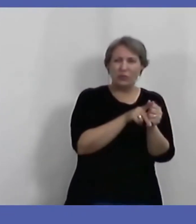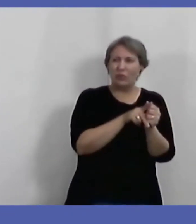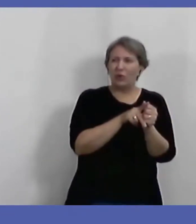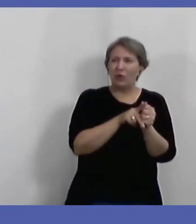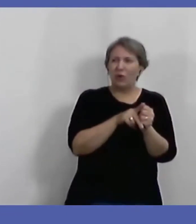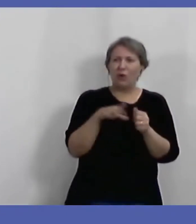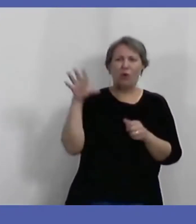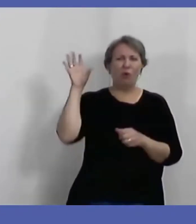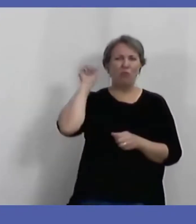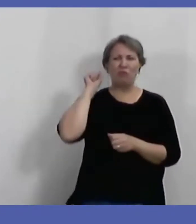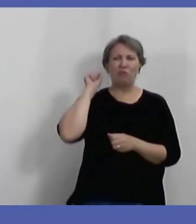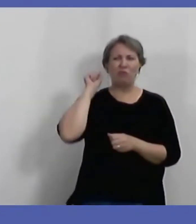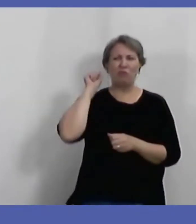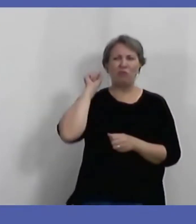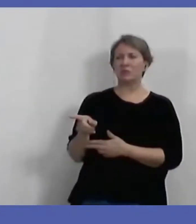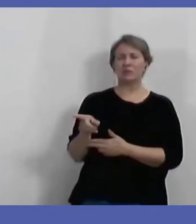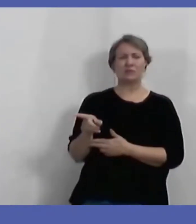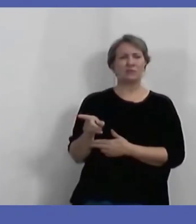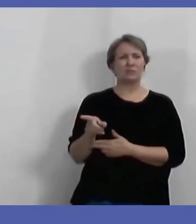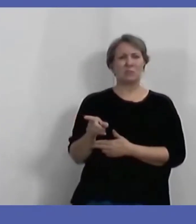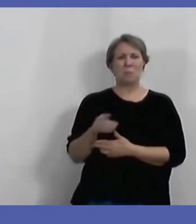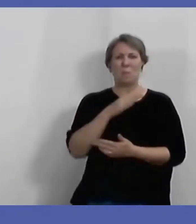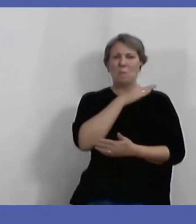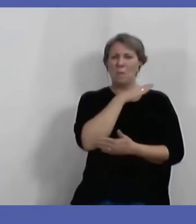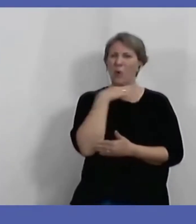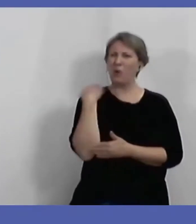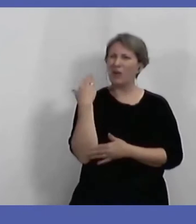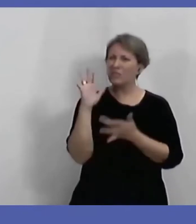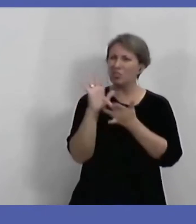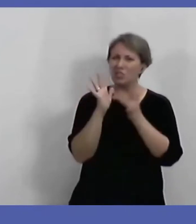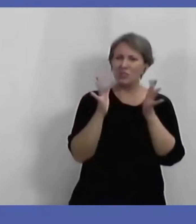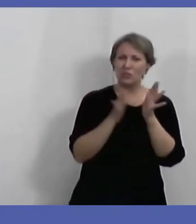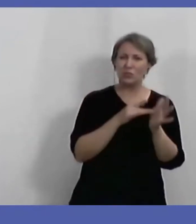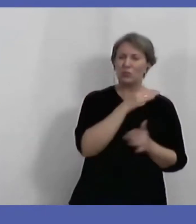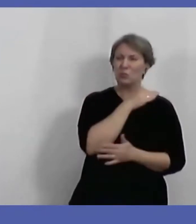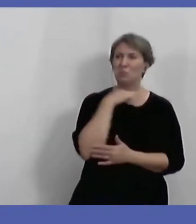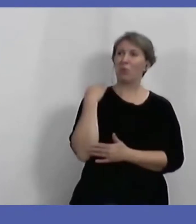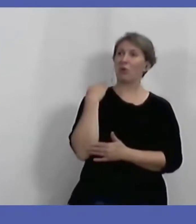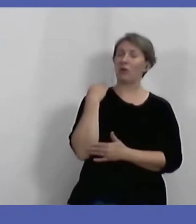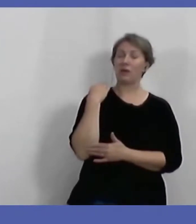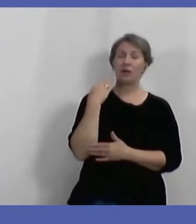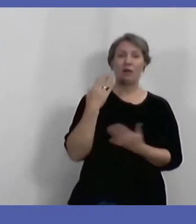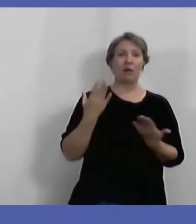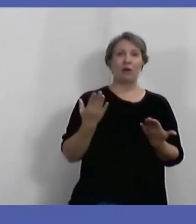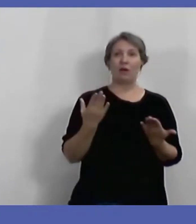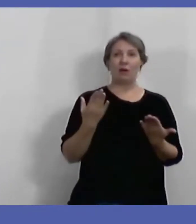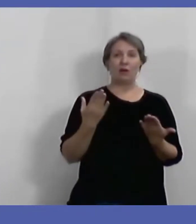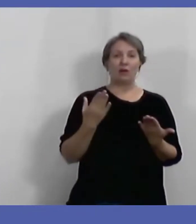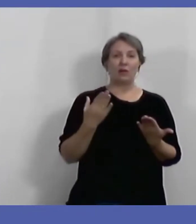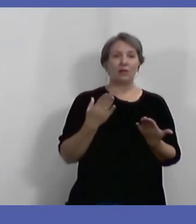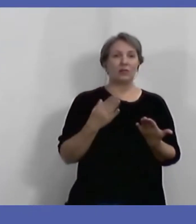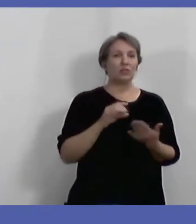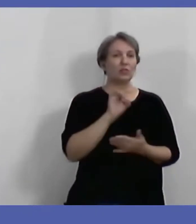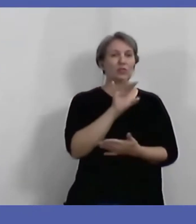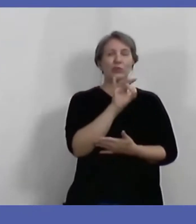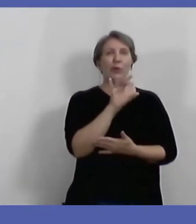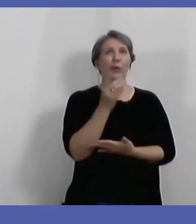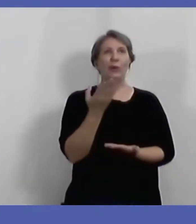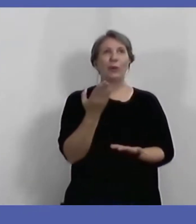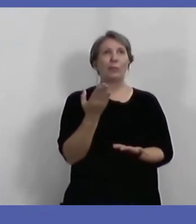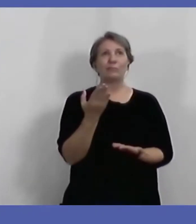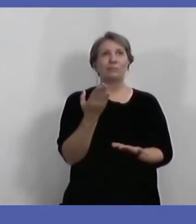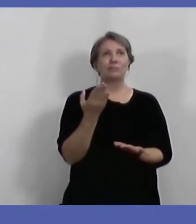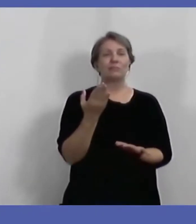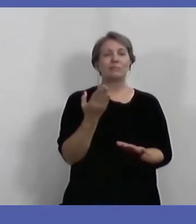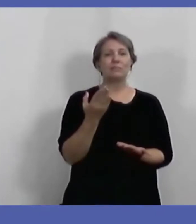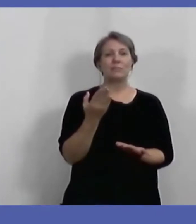da ressurreição. Ser morto e ressuscitado no terceiro dia. Aleluia.